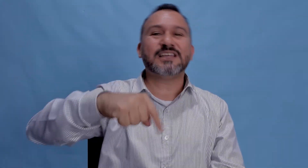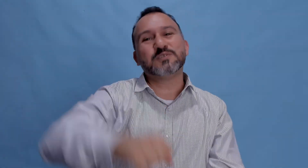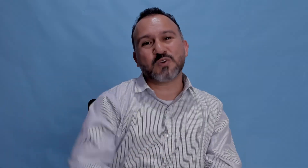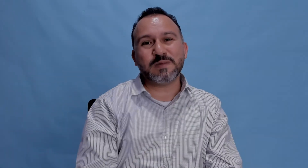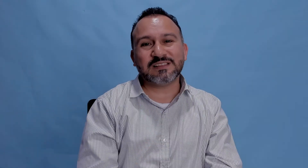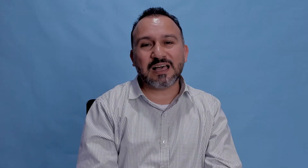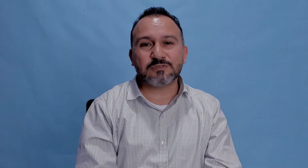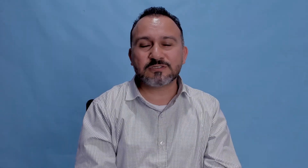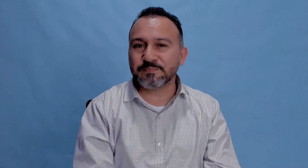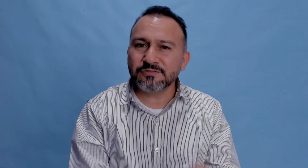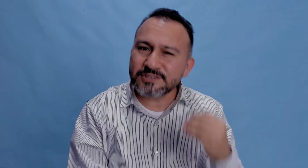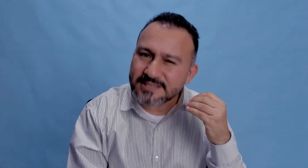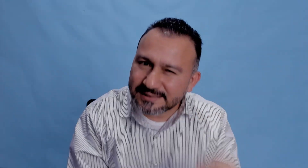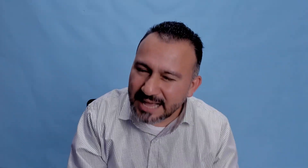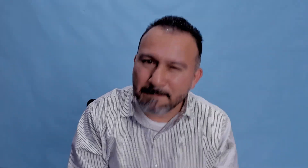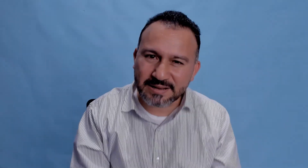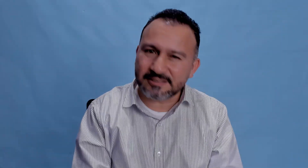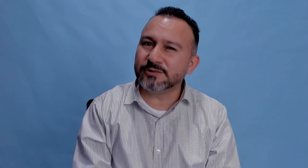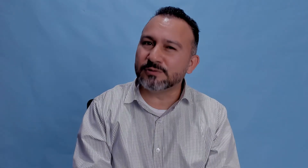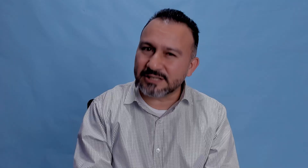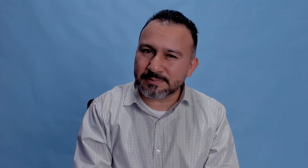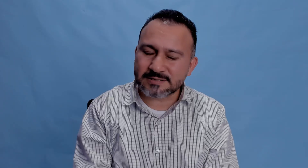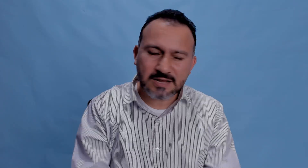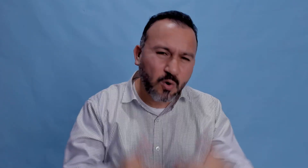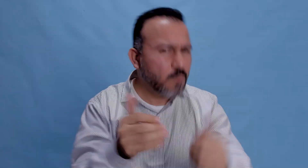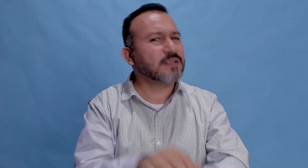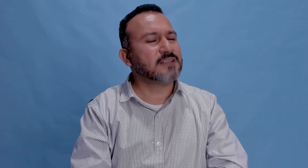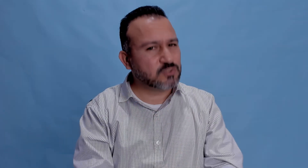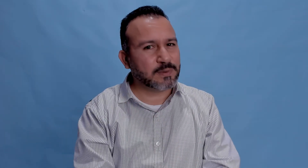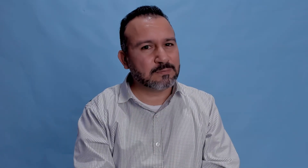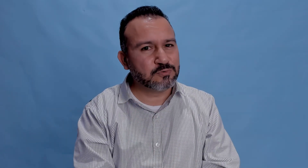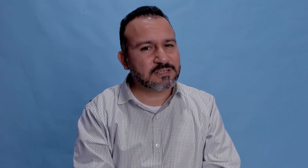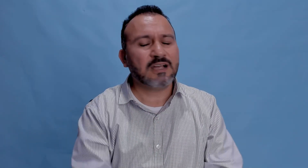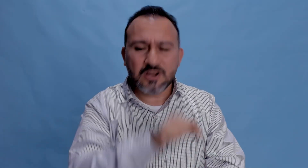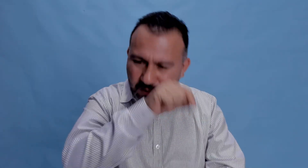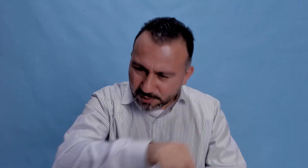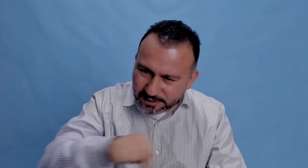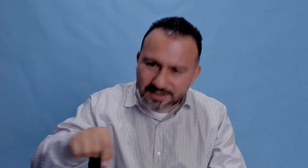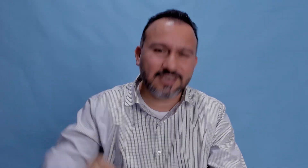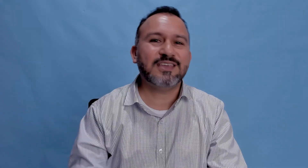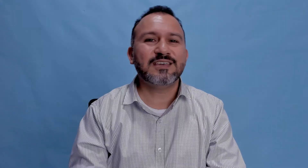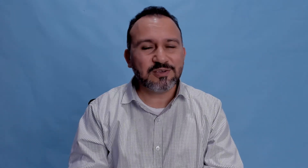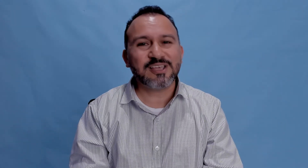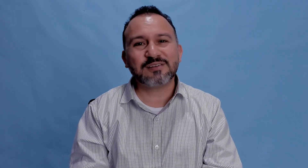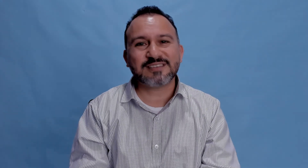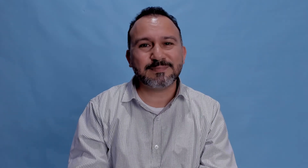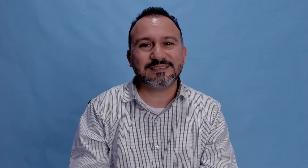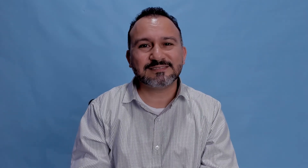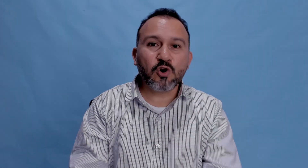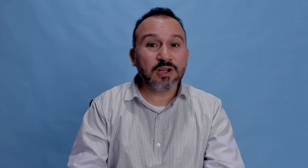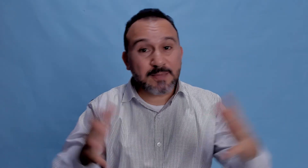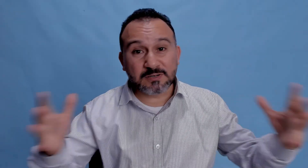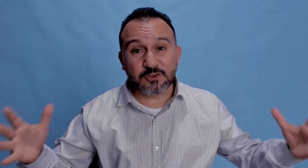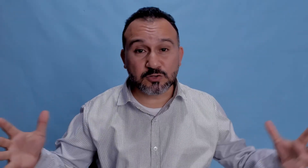nos comentários. Você está aprendendo Libras começando pela música? Coloca aqui que eu quero saber. Ok, professor